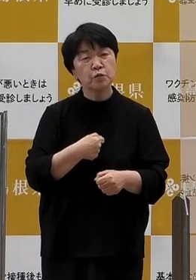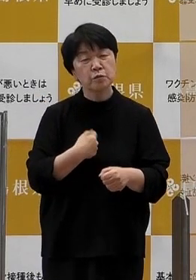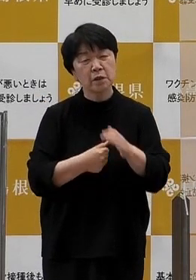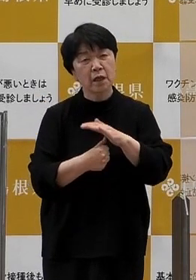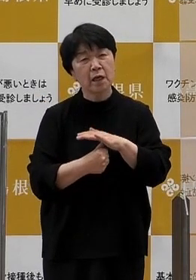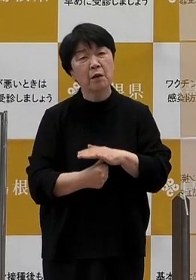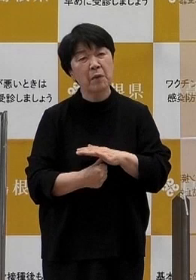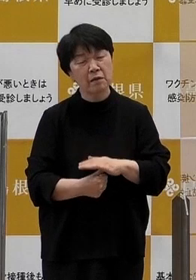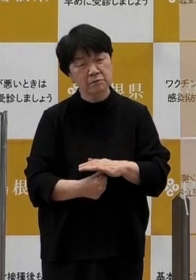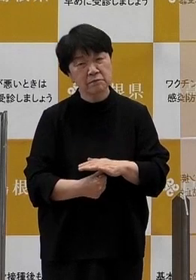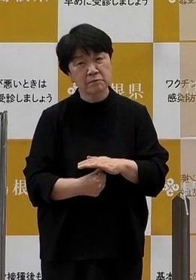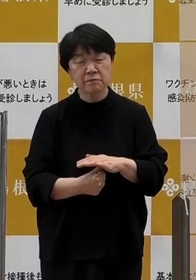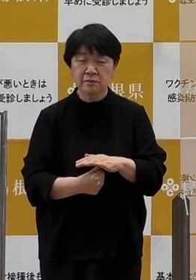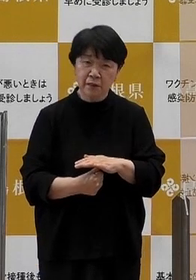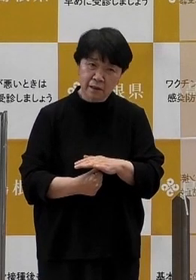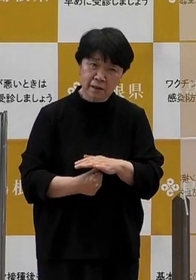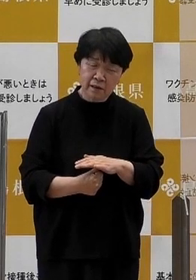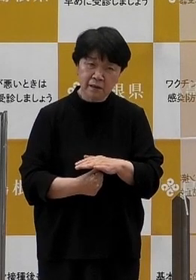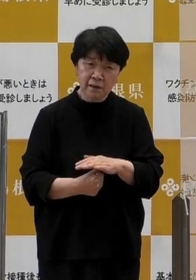して、